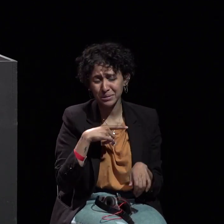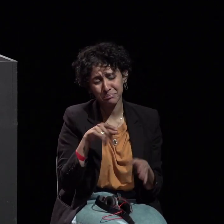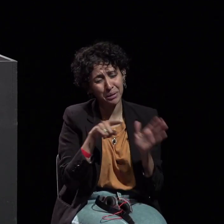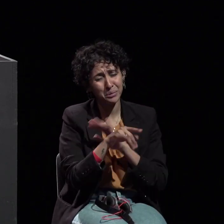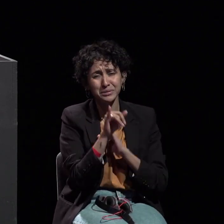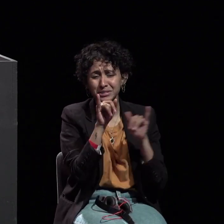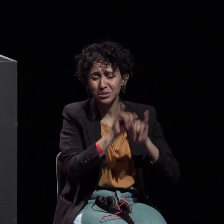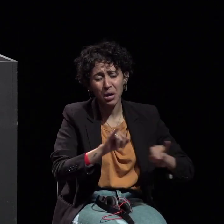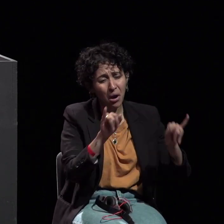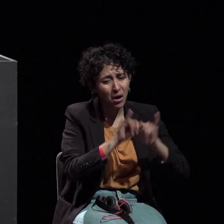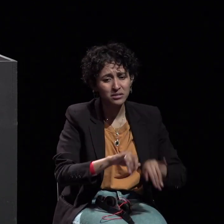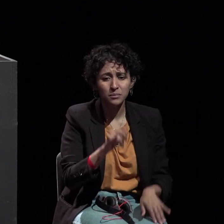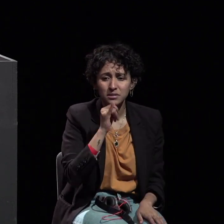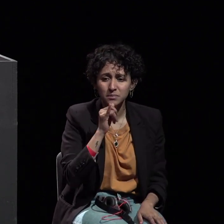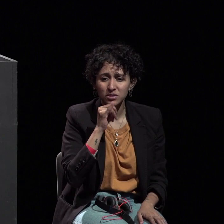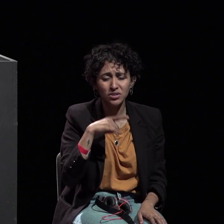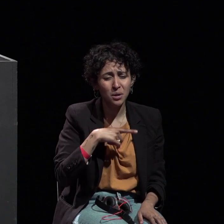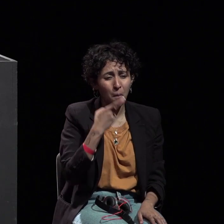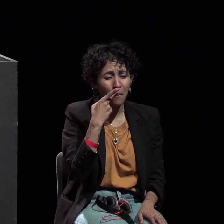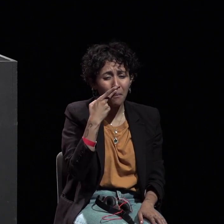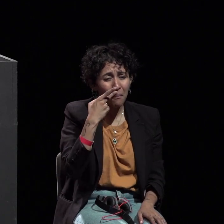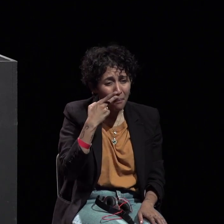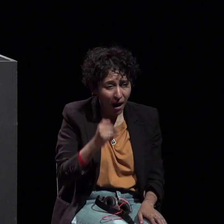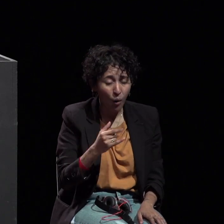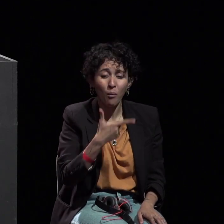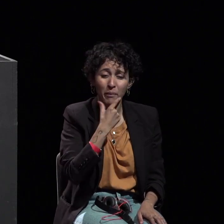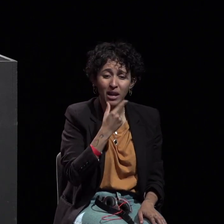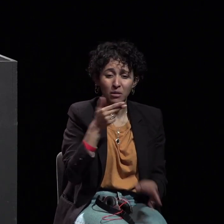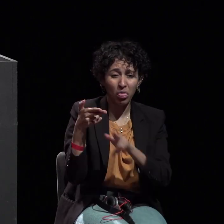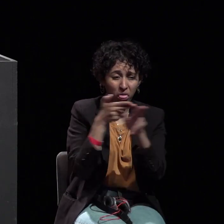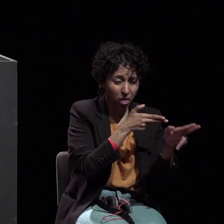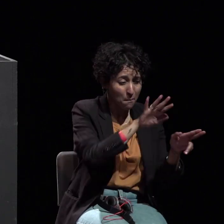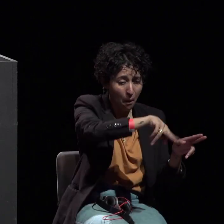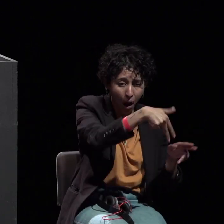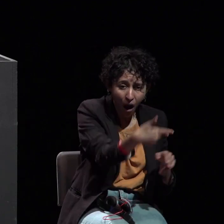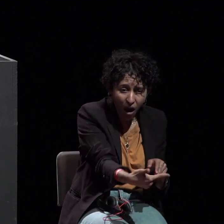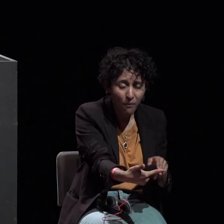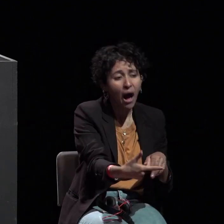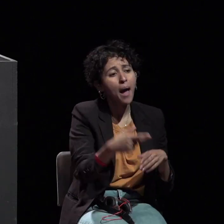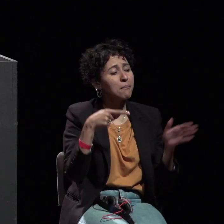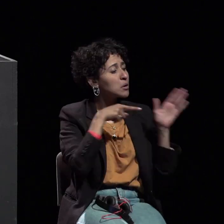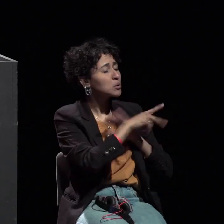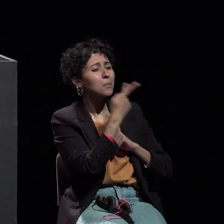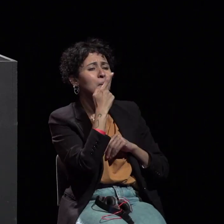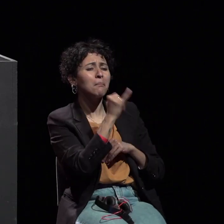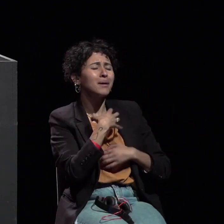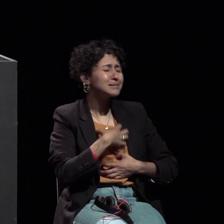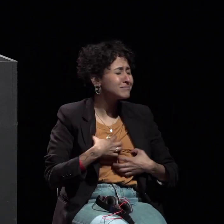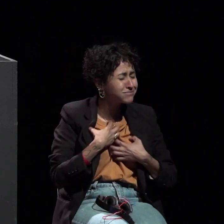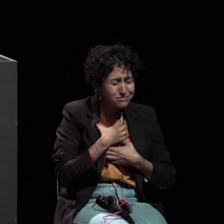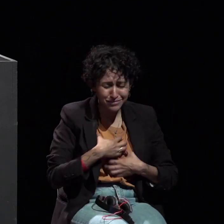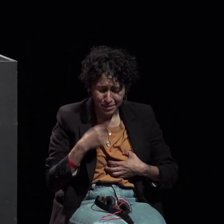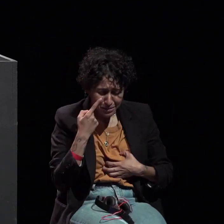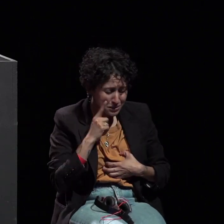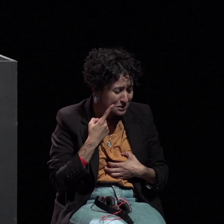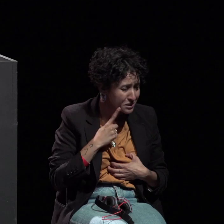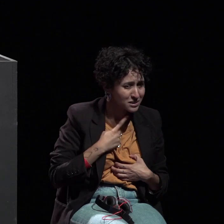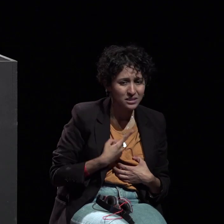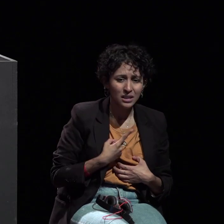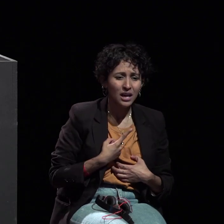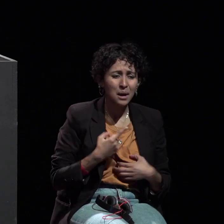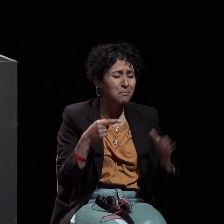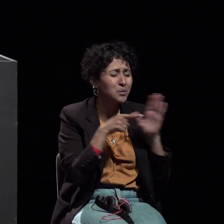a entrevistar o pai, que estava devastado. E ele devolve perguntando para a moça o seguinte, você sabe que são